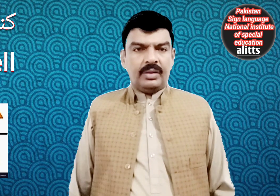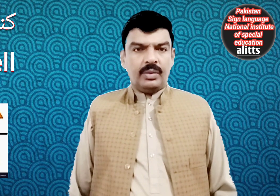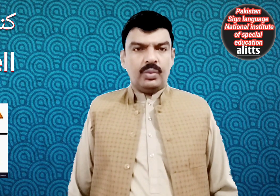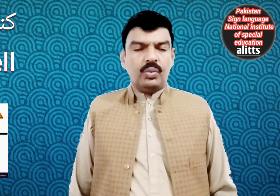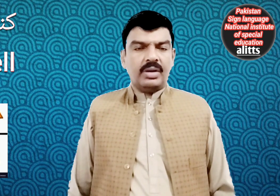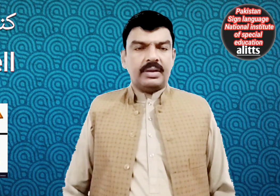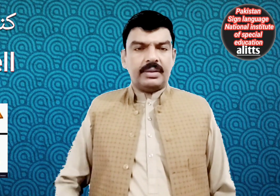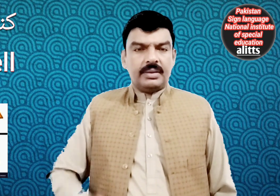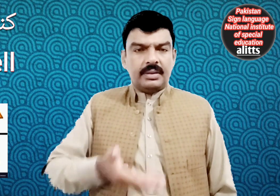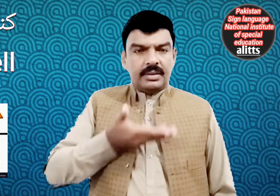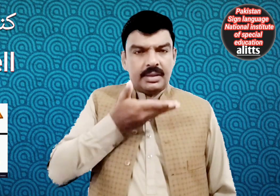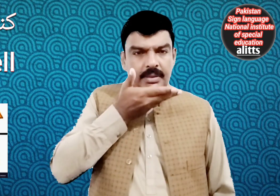कुआं,